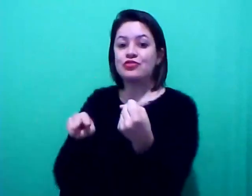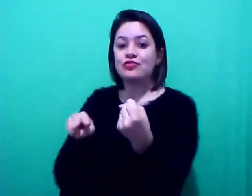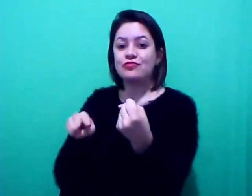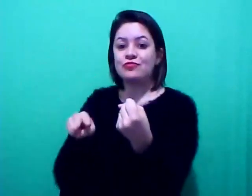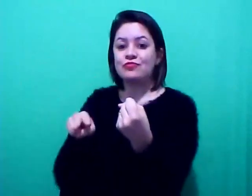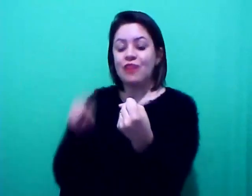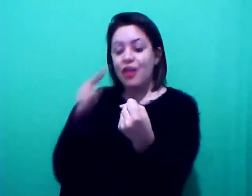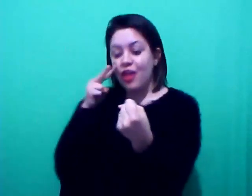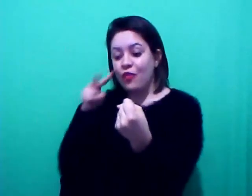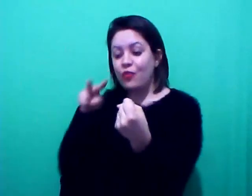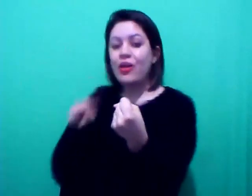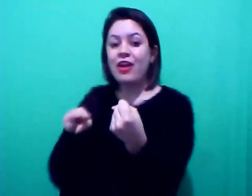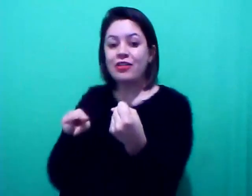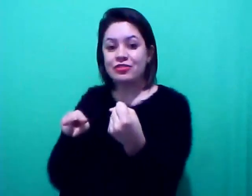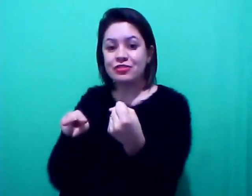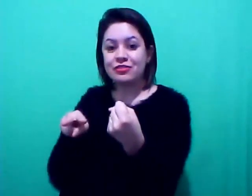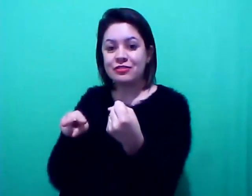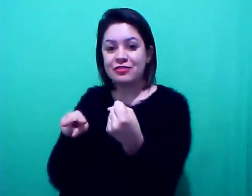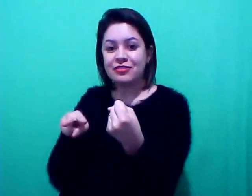que é feito. Você consegue visualizar o sinal.